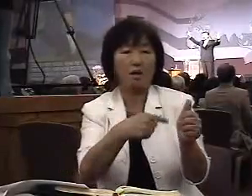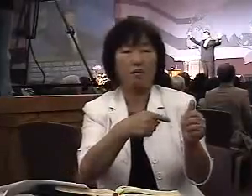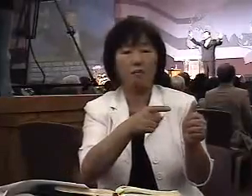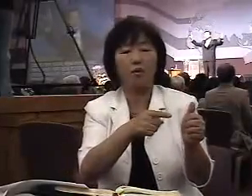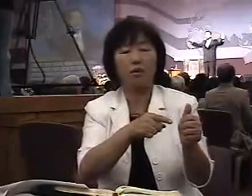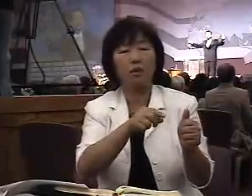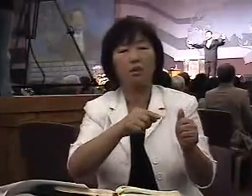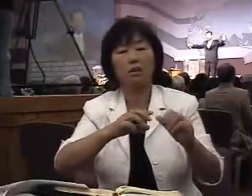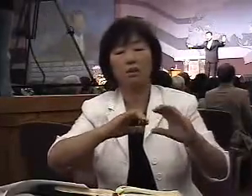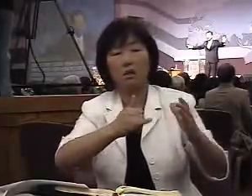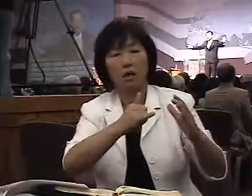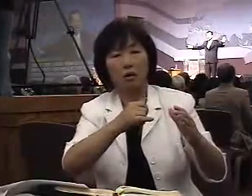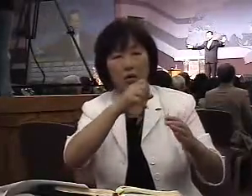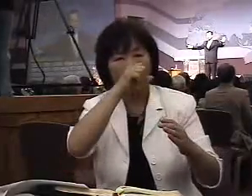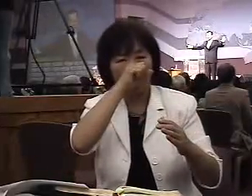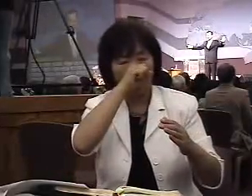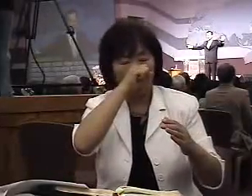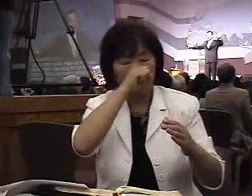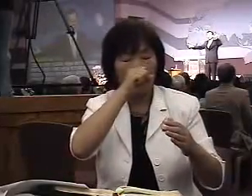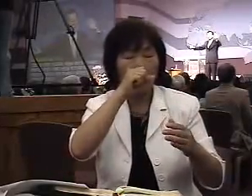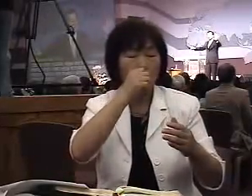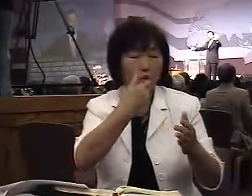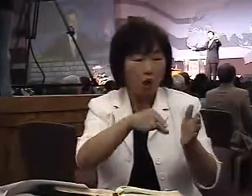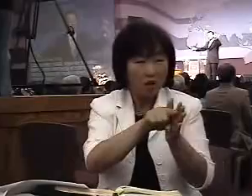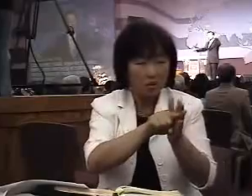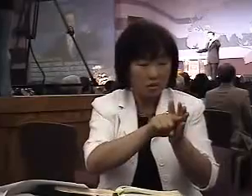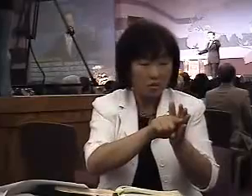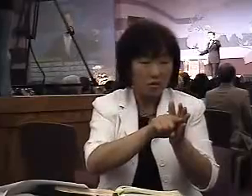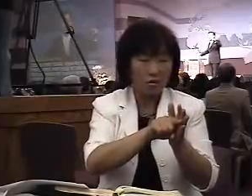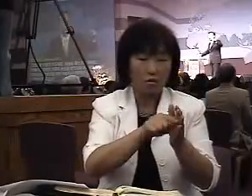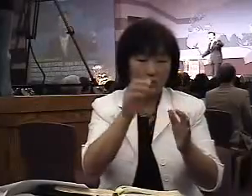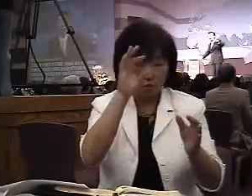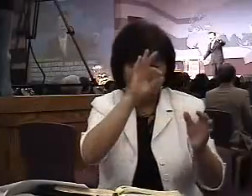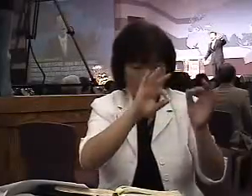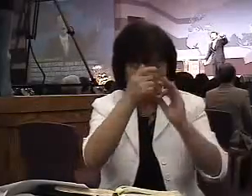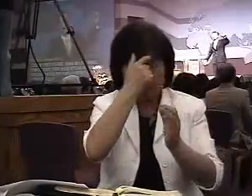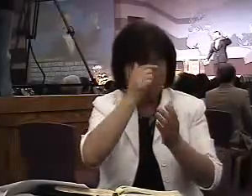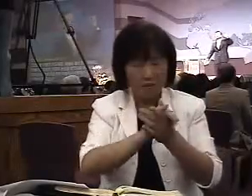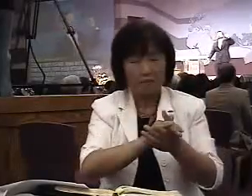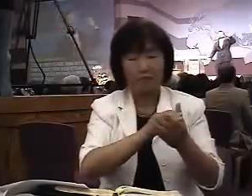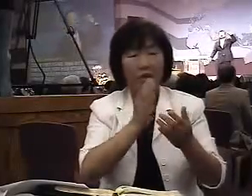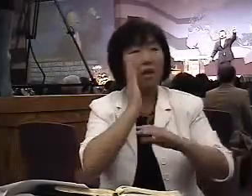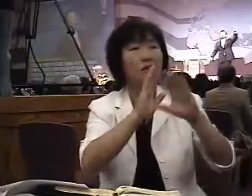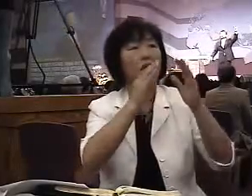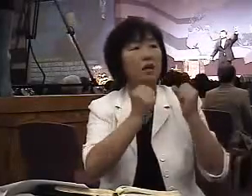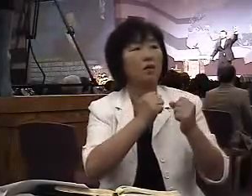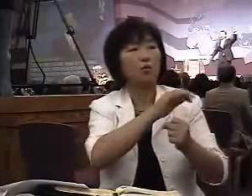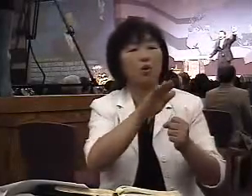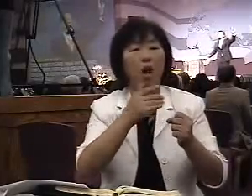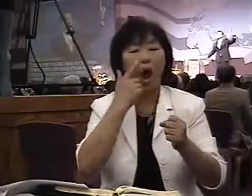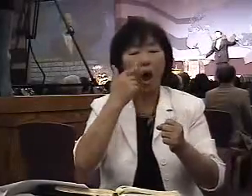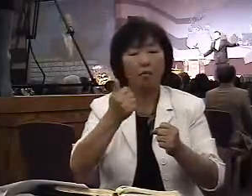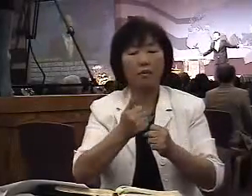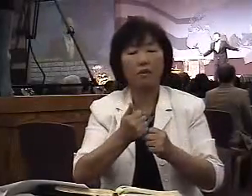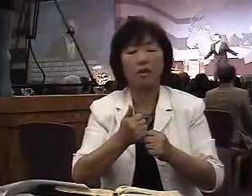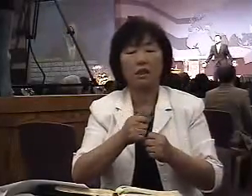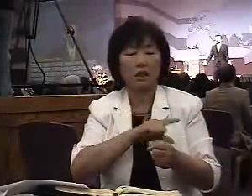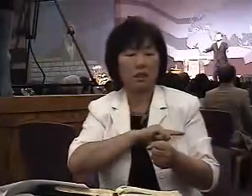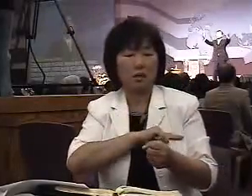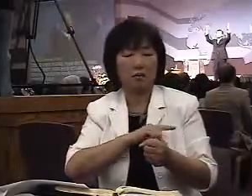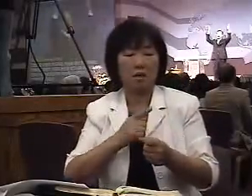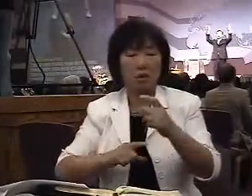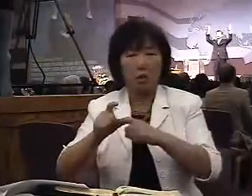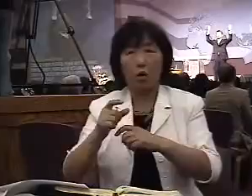그 나라와 그 의를 위해 기도하라는 것입니다. 여기 보세요. 너희는 이렇게 기도하라. 하늘에 계신 우리 아버지의